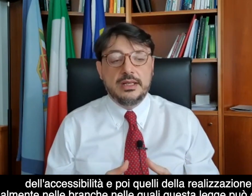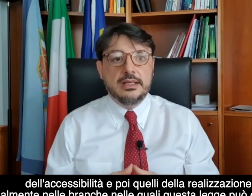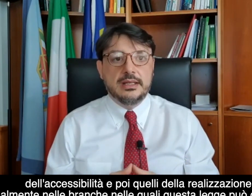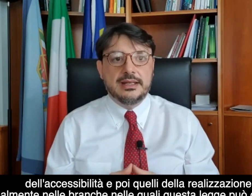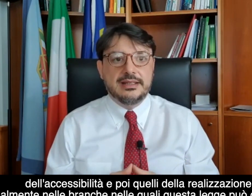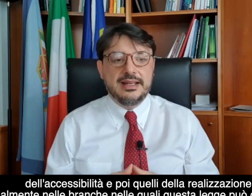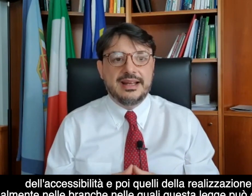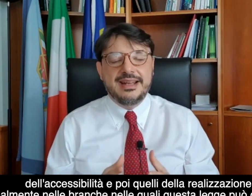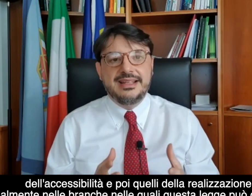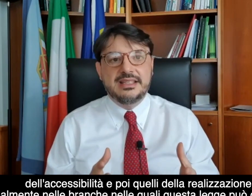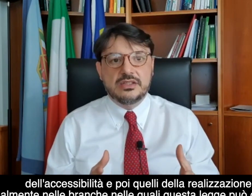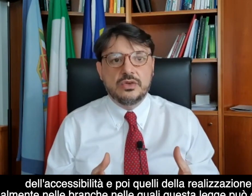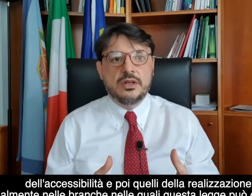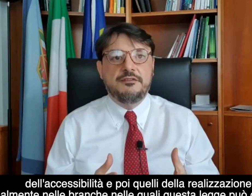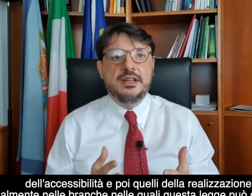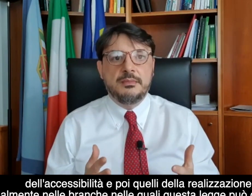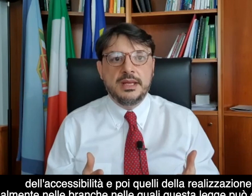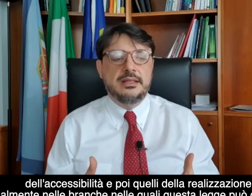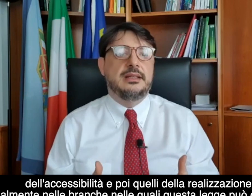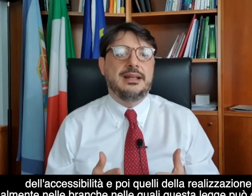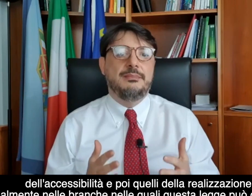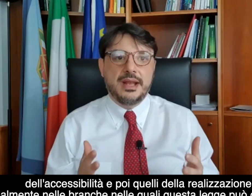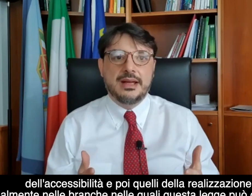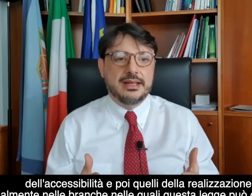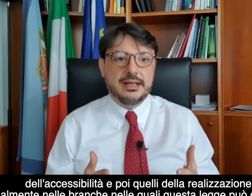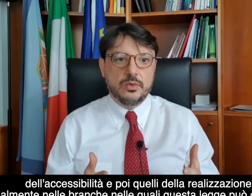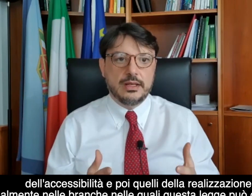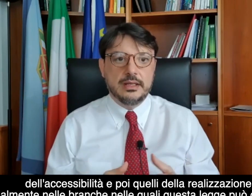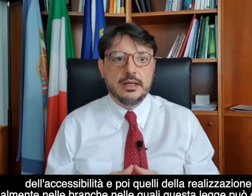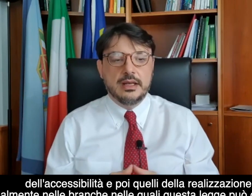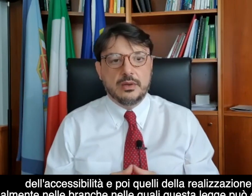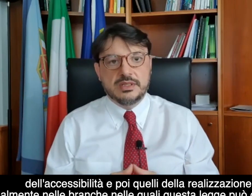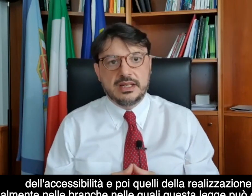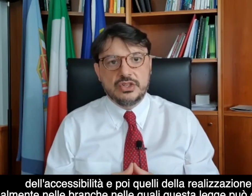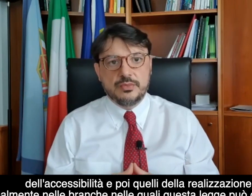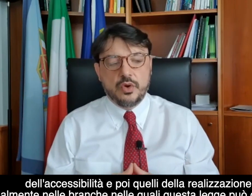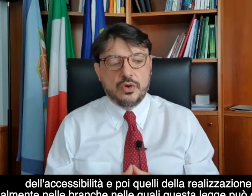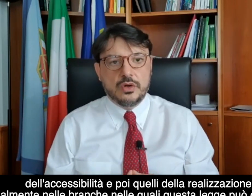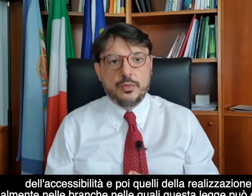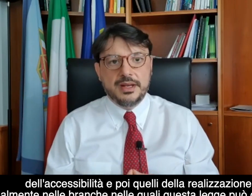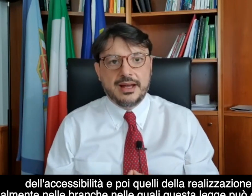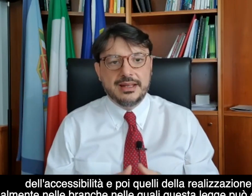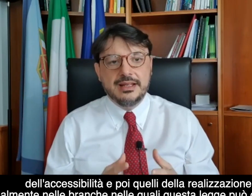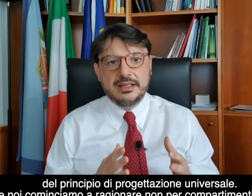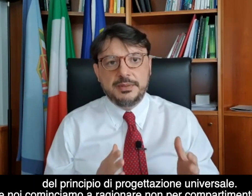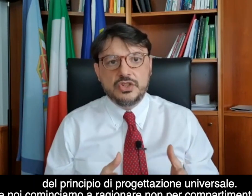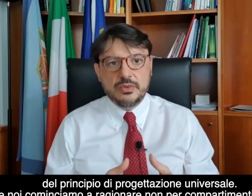della realizzazione finalmente nelle branche nelle quali questa legge può operare del principio di